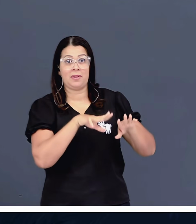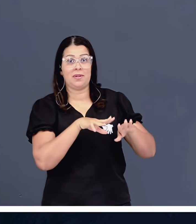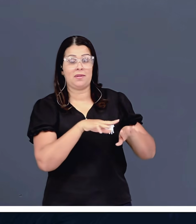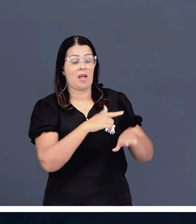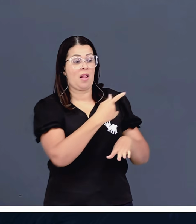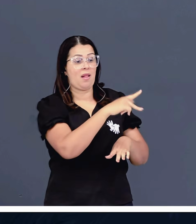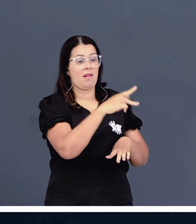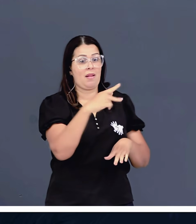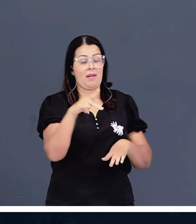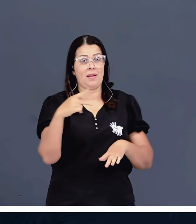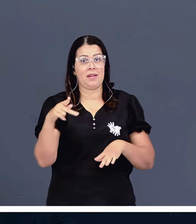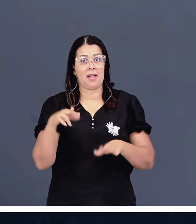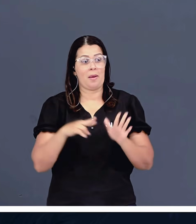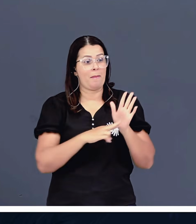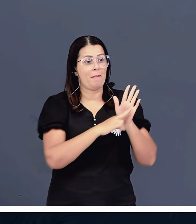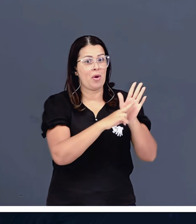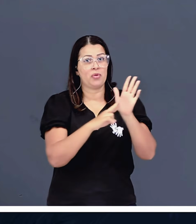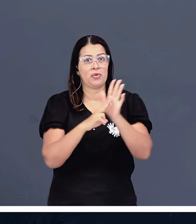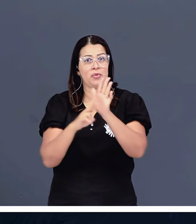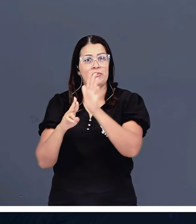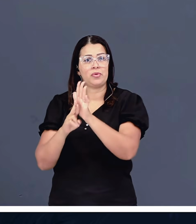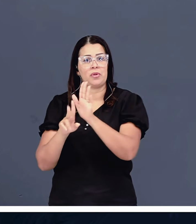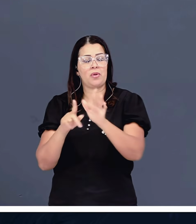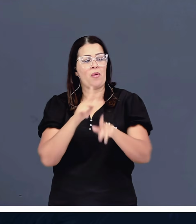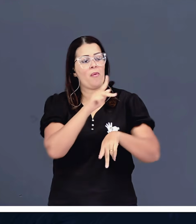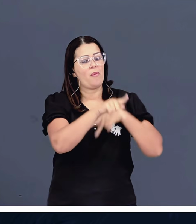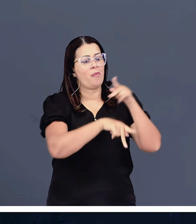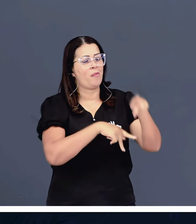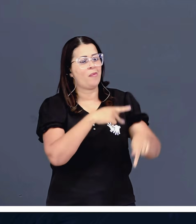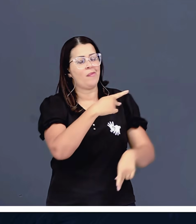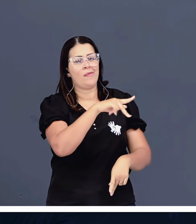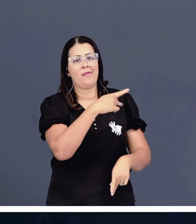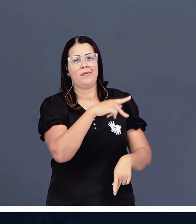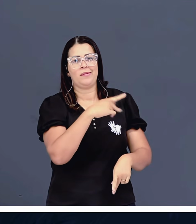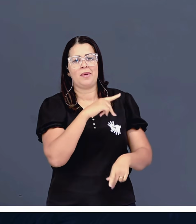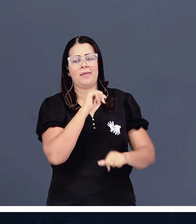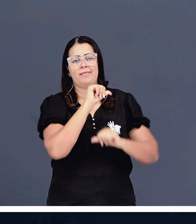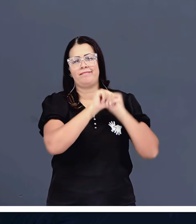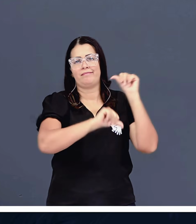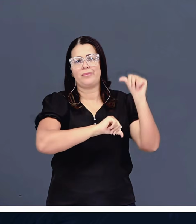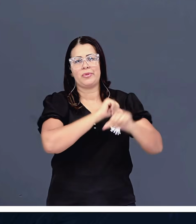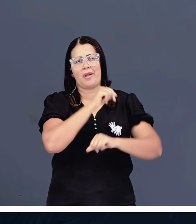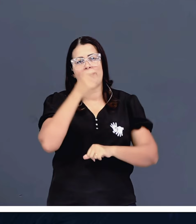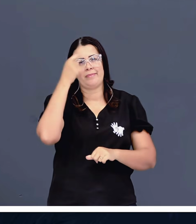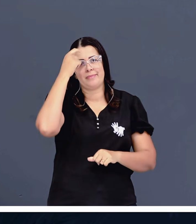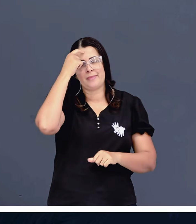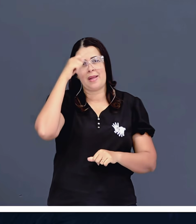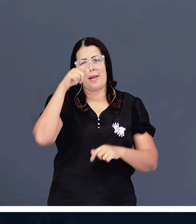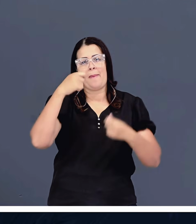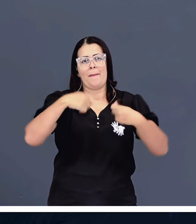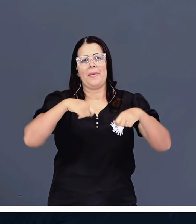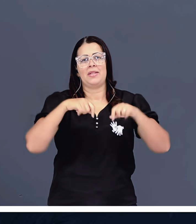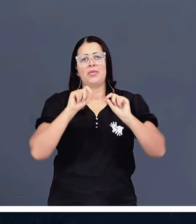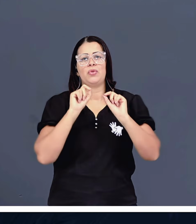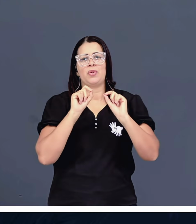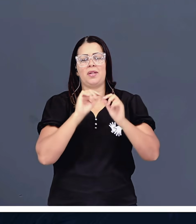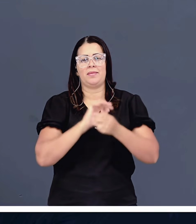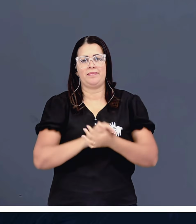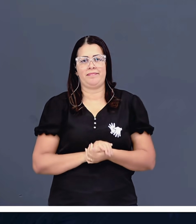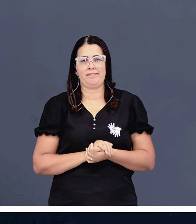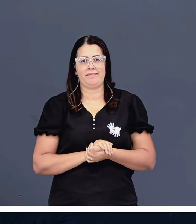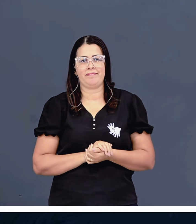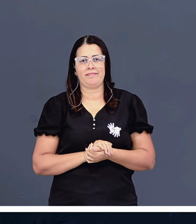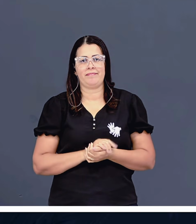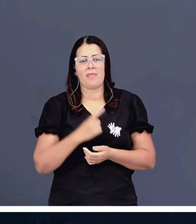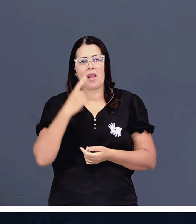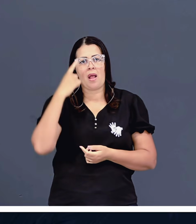terra, revela uma mentalidade, o povo precisava mudar a sua mentalidade. E para isso eu preciso condicionar